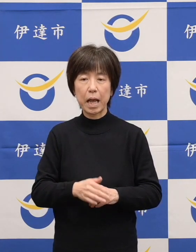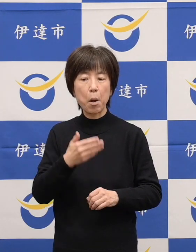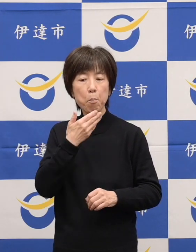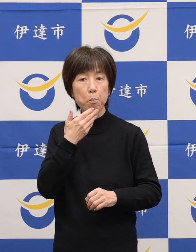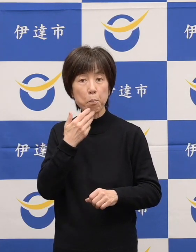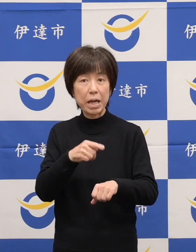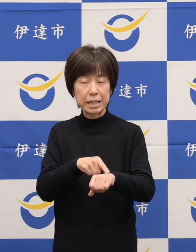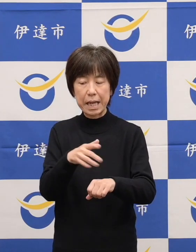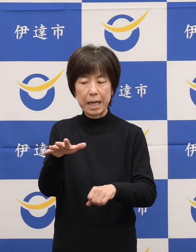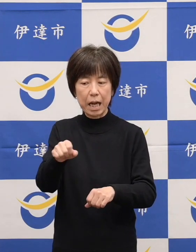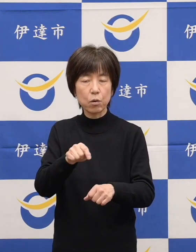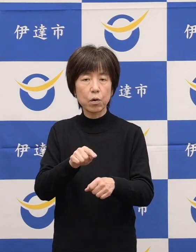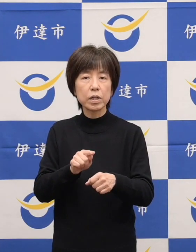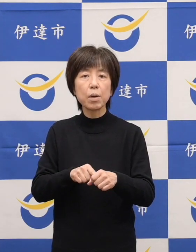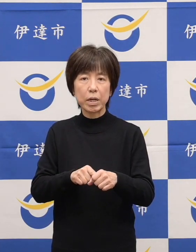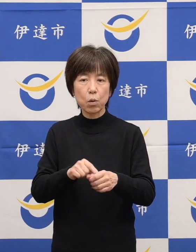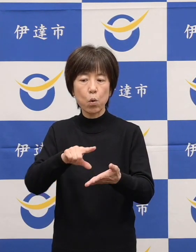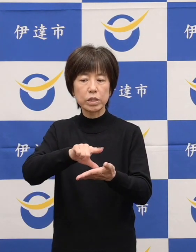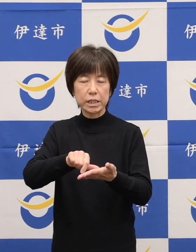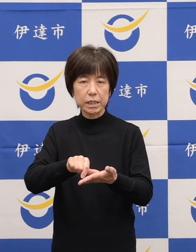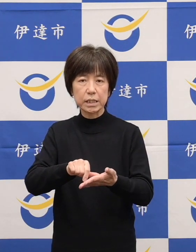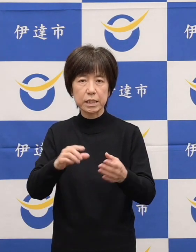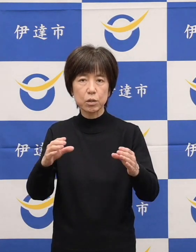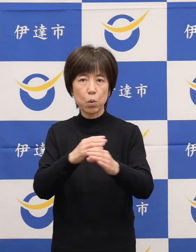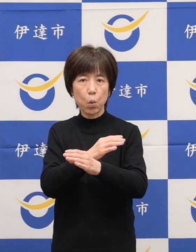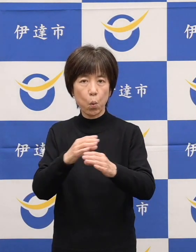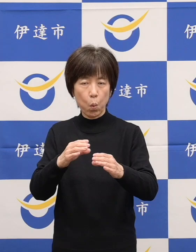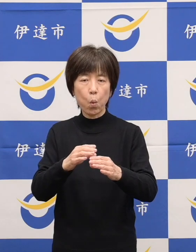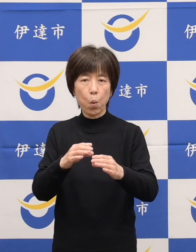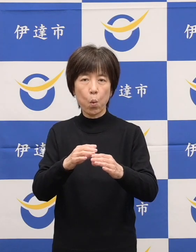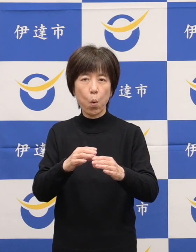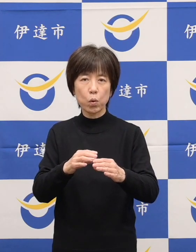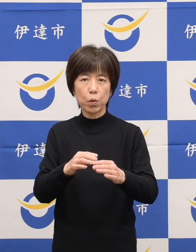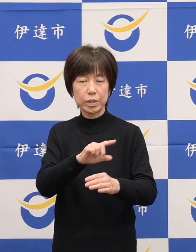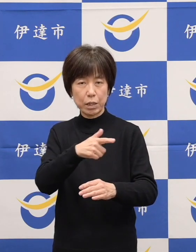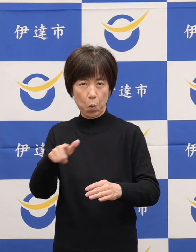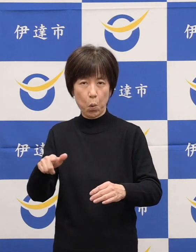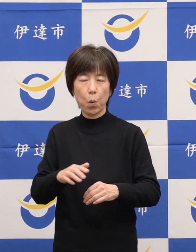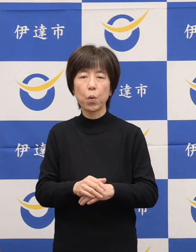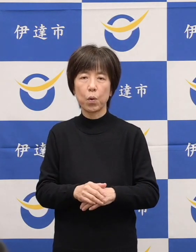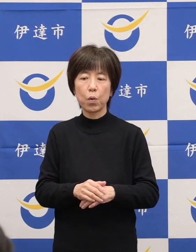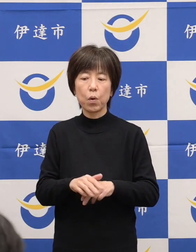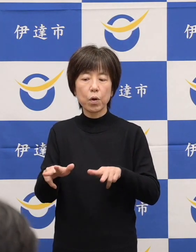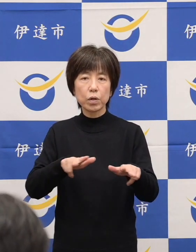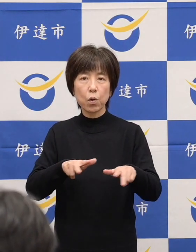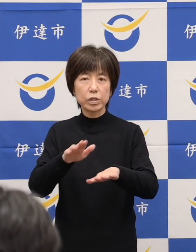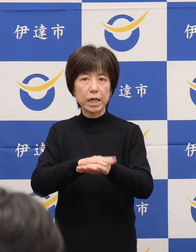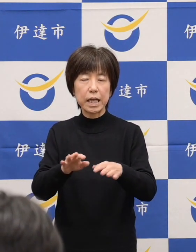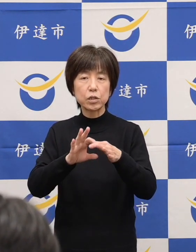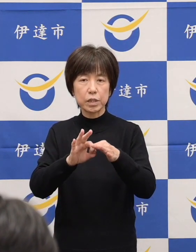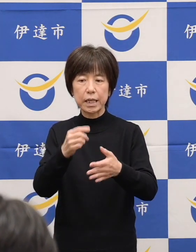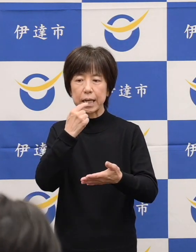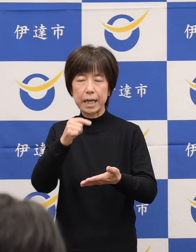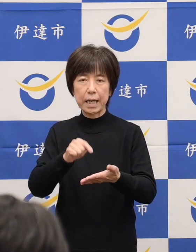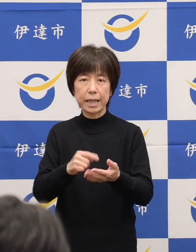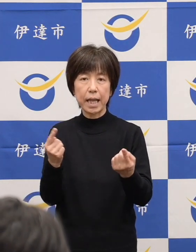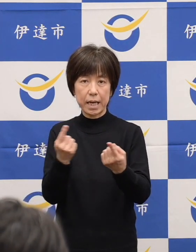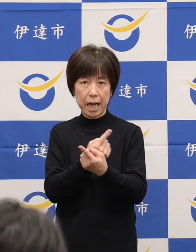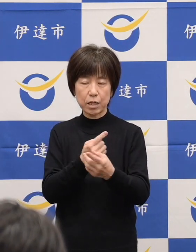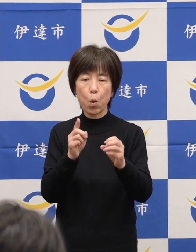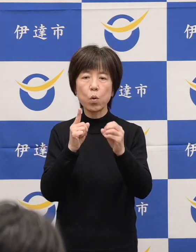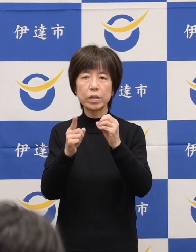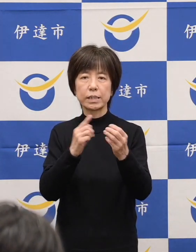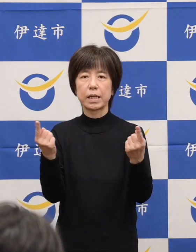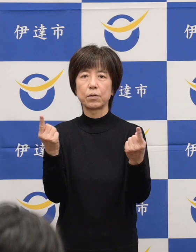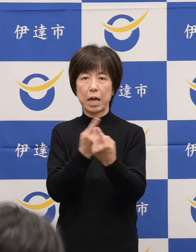保のための地域公共交通の充実、そして行政手続き等の簡素化のためのデジタル化